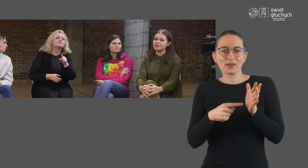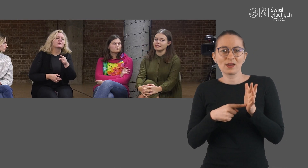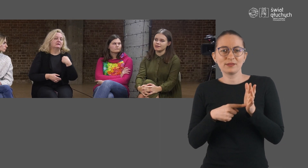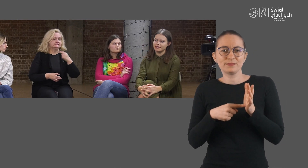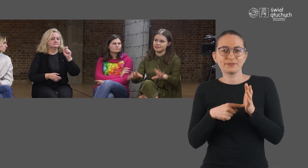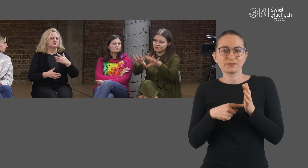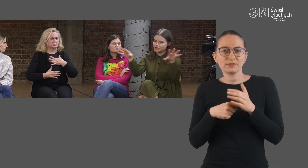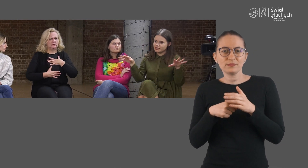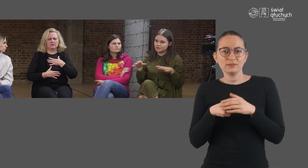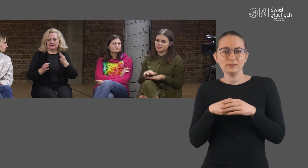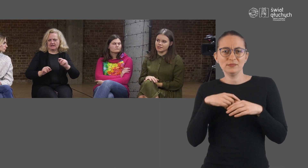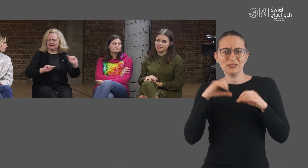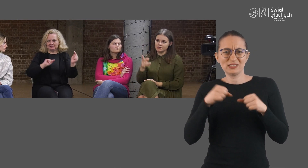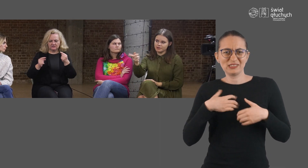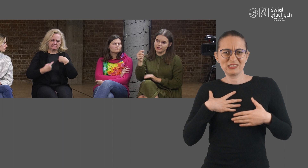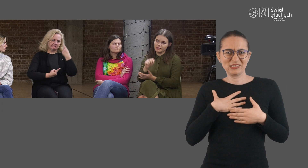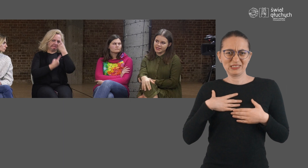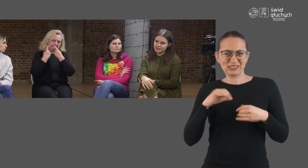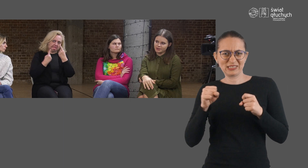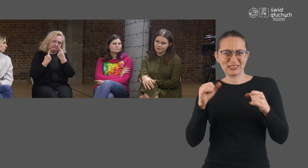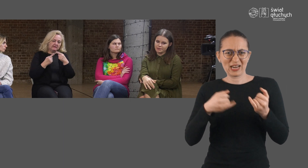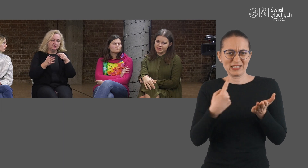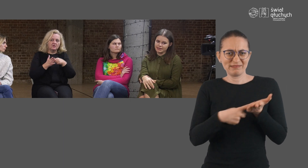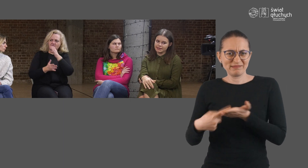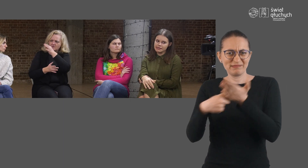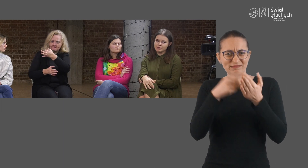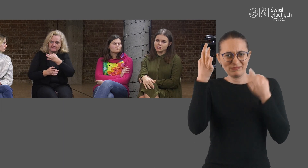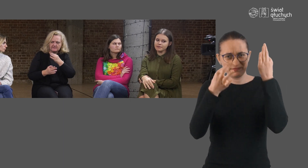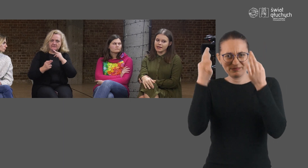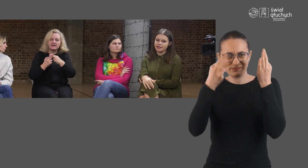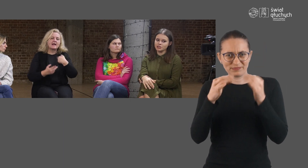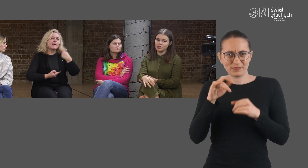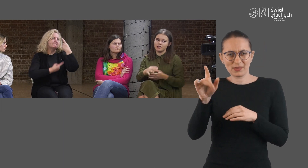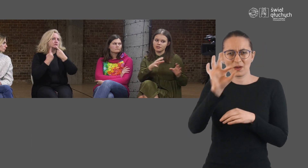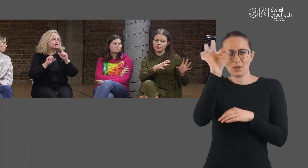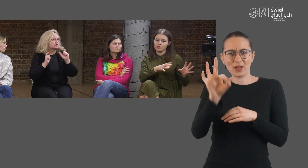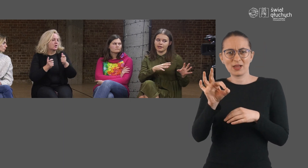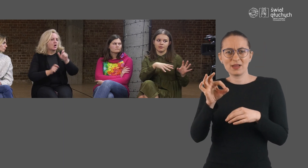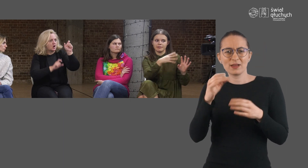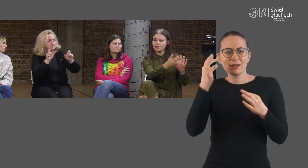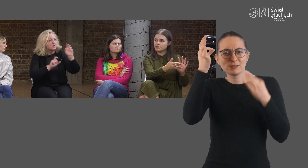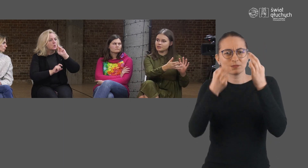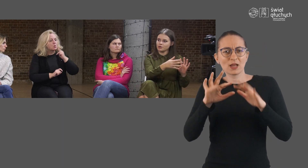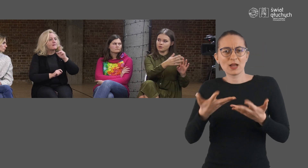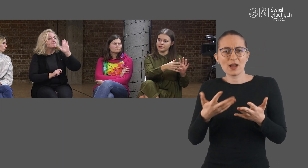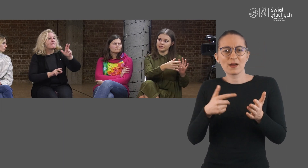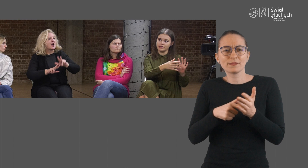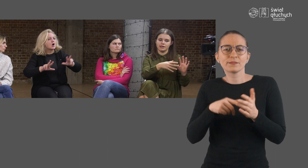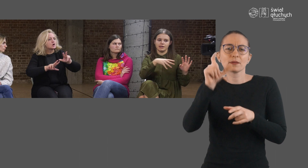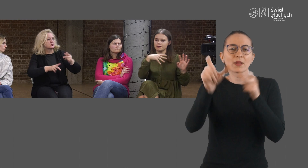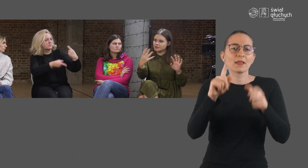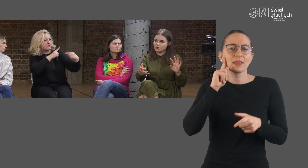Przyszła do mnie taka refleksja w czasie dyskusji, odpowiadając na to Twoje pytanie. Mi się wydaje, że osoby głuche, które mają rodziny